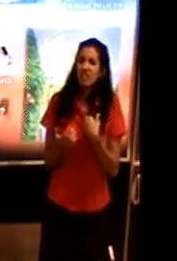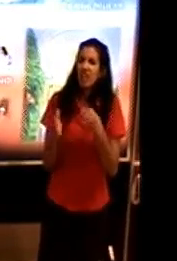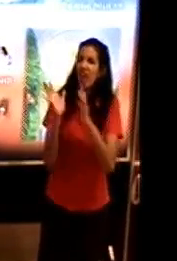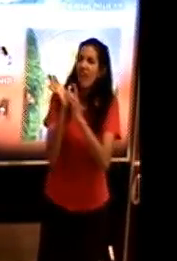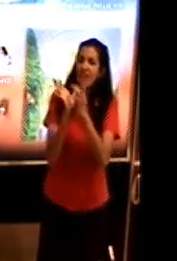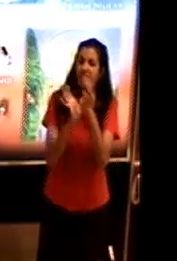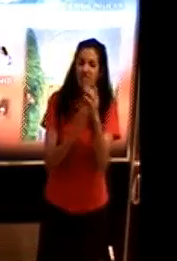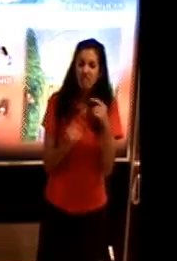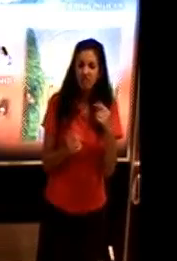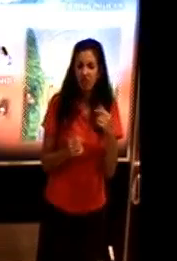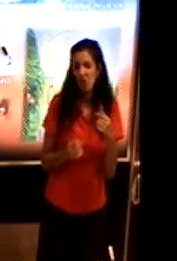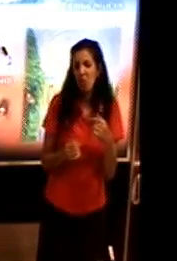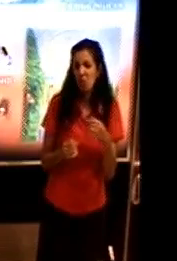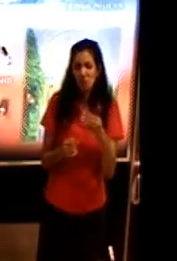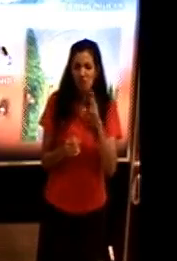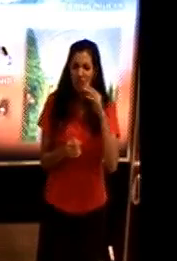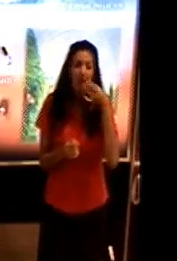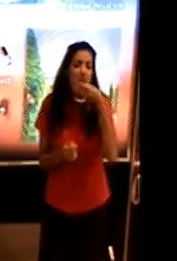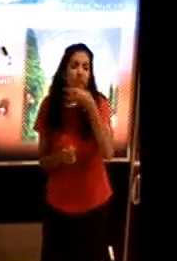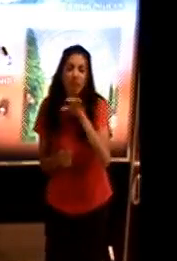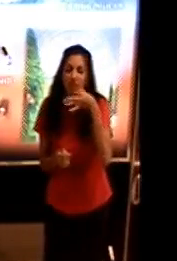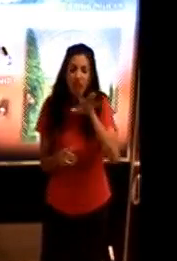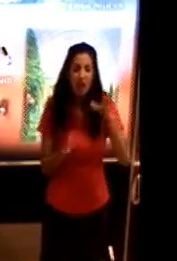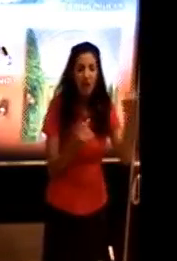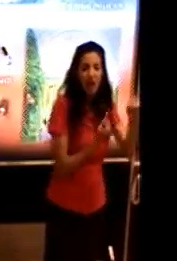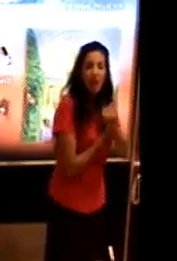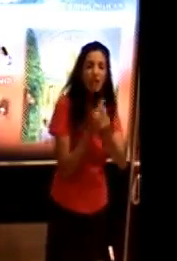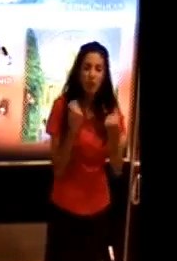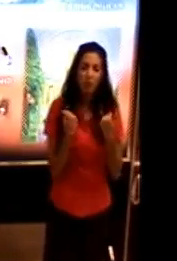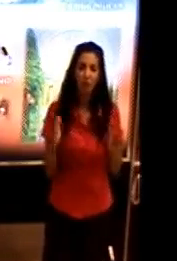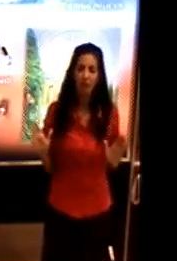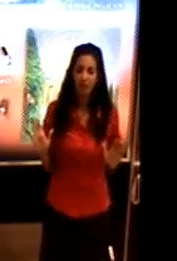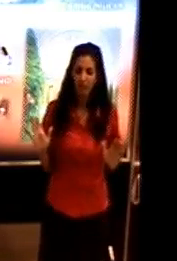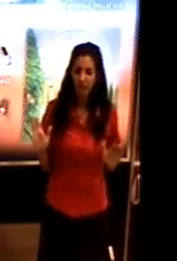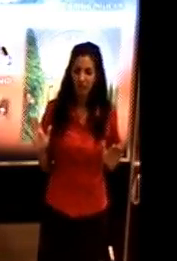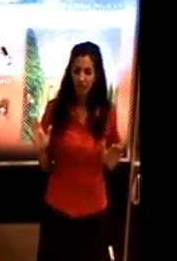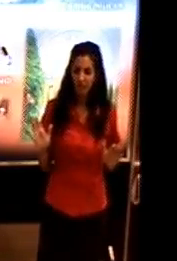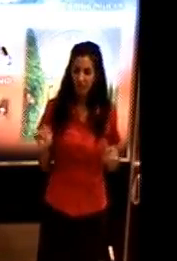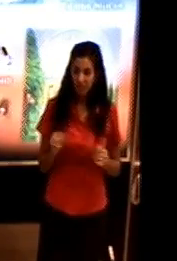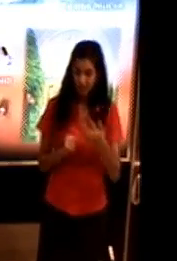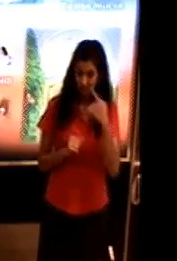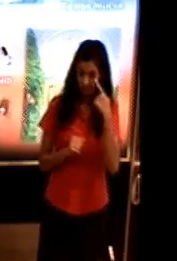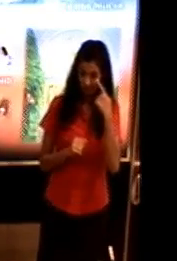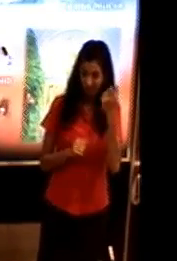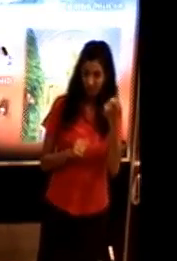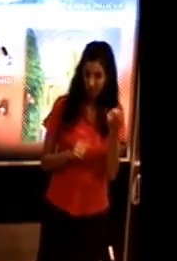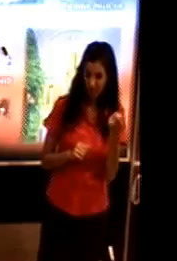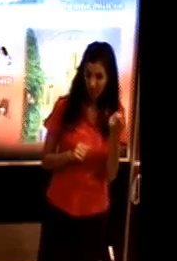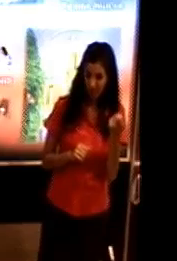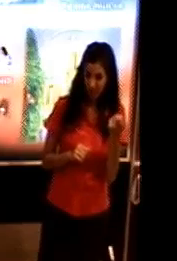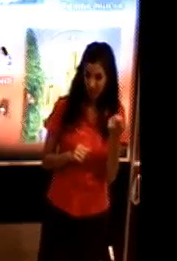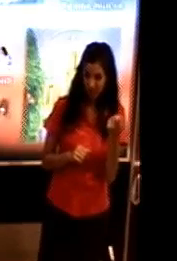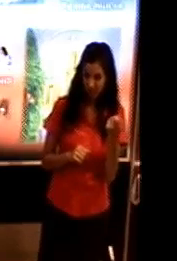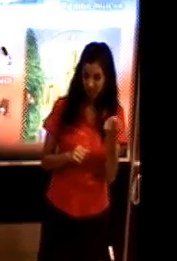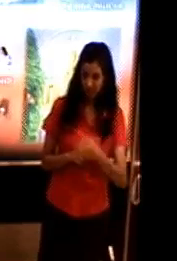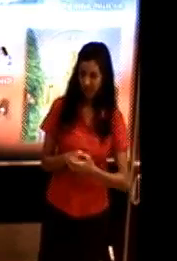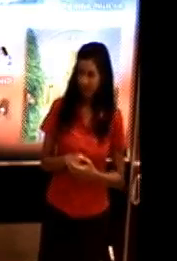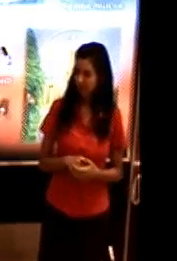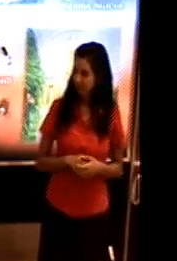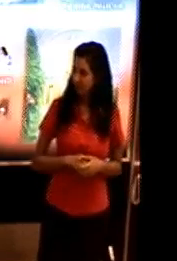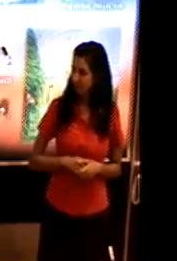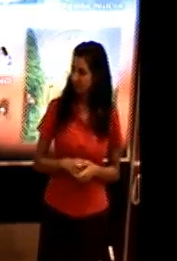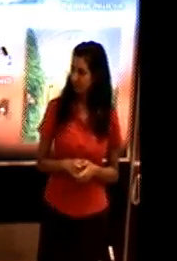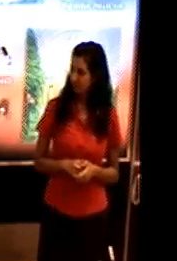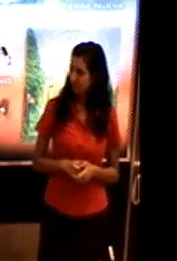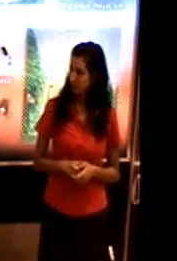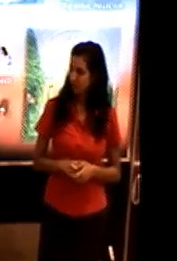permite que llevemos cualquier vida y Él nos justifica de cualquier manera? ¿Nos damos cuenta de la mentira satánica, hermanos?